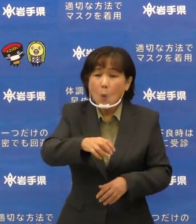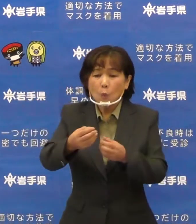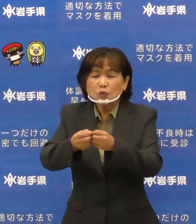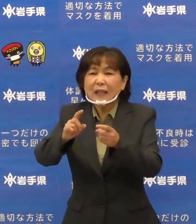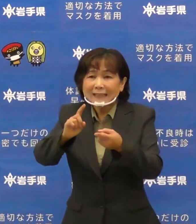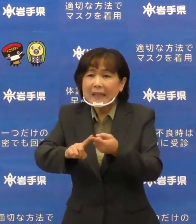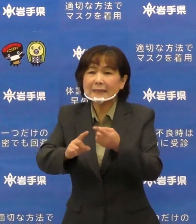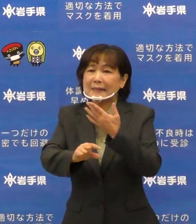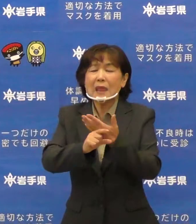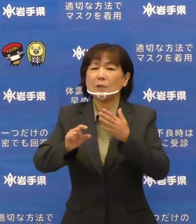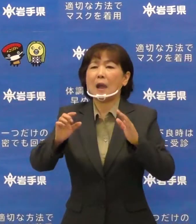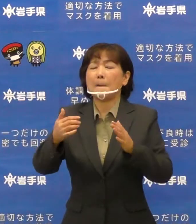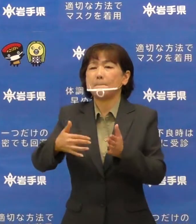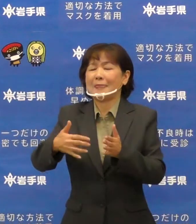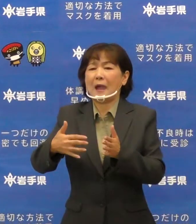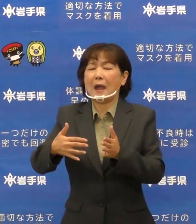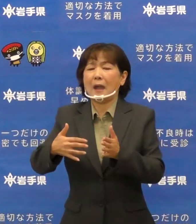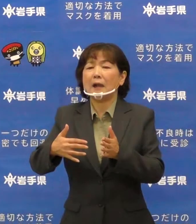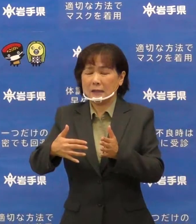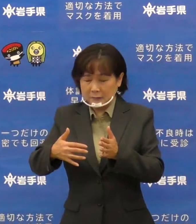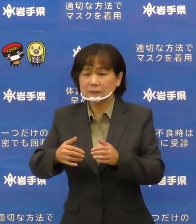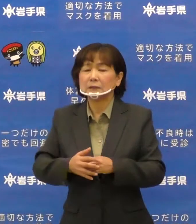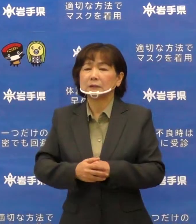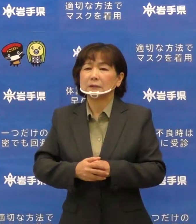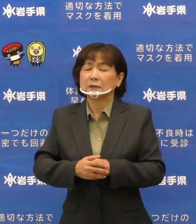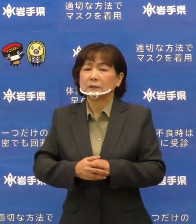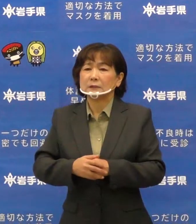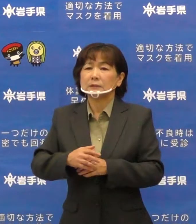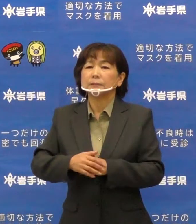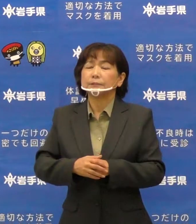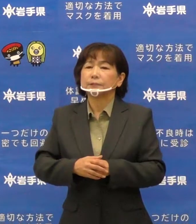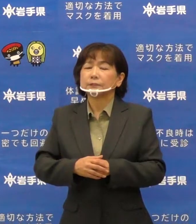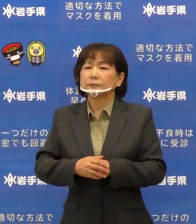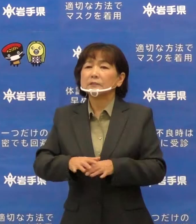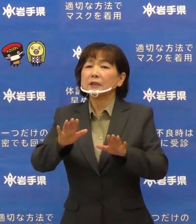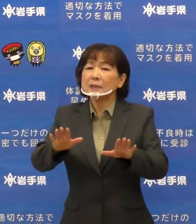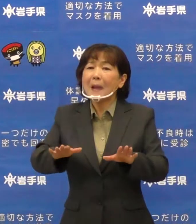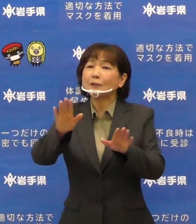まあ、今第5波がまあ収束しつつあり、